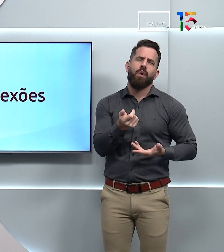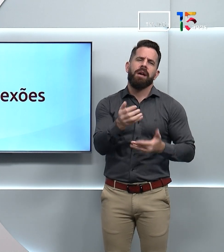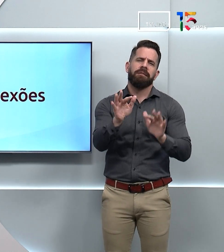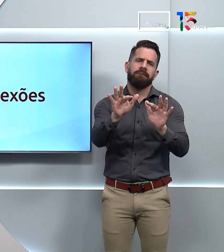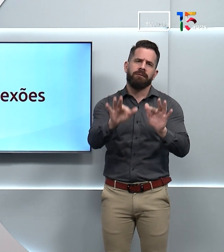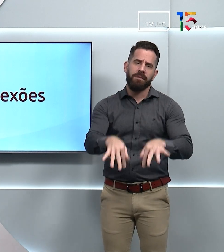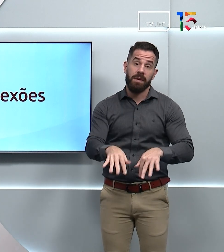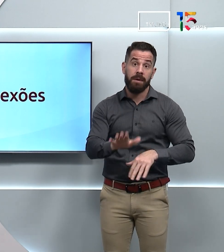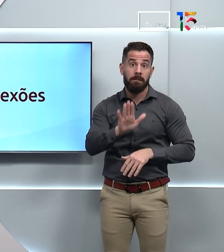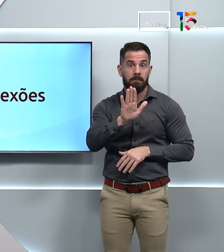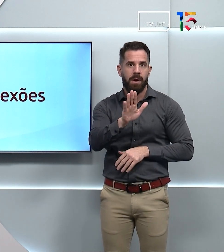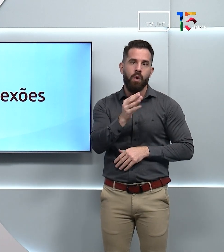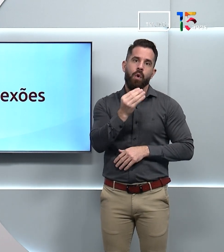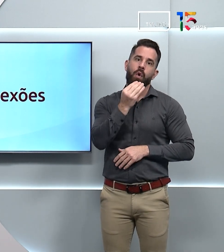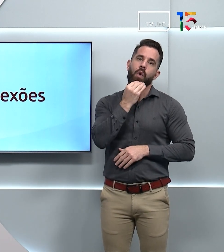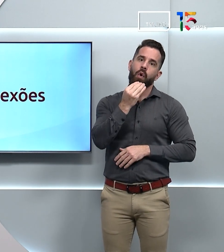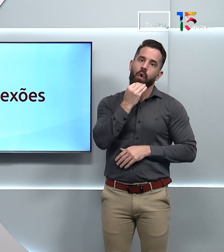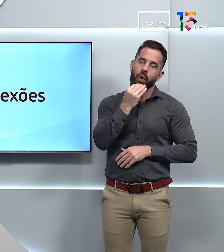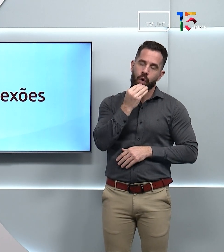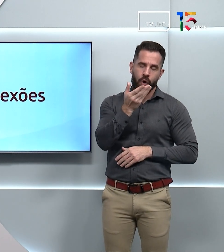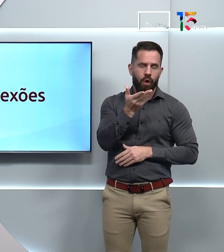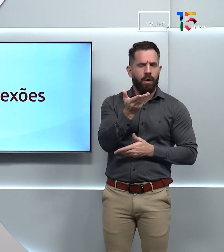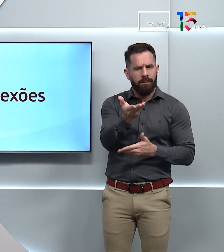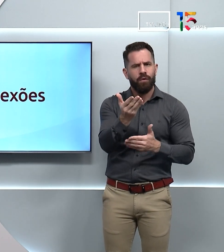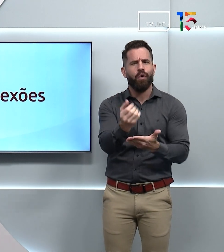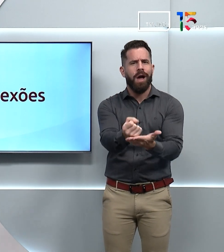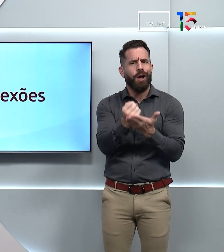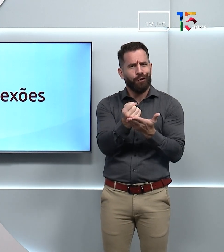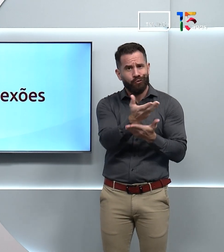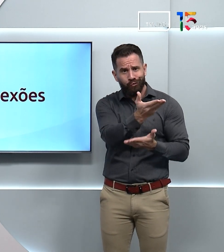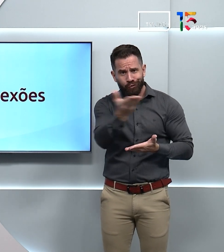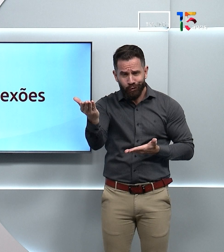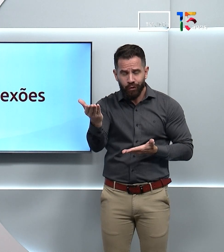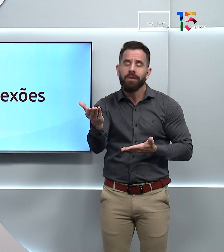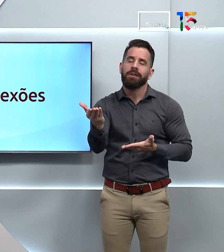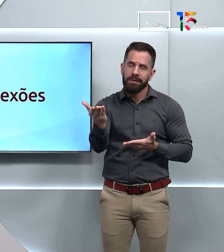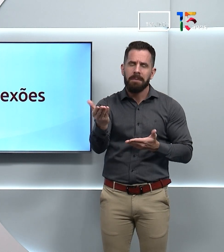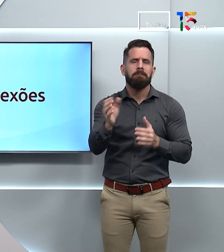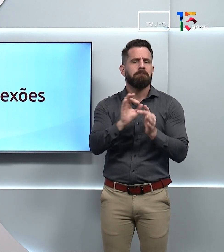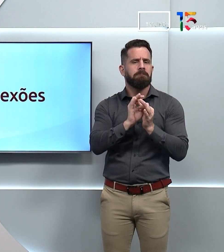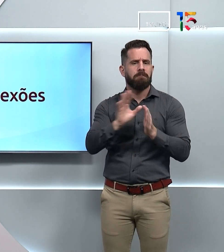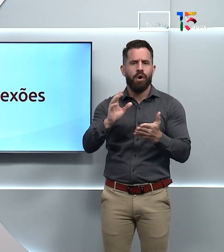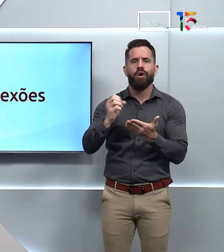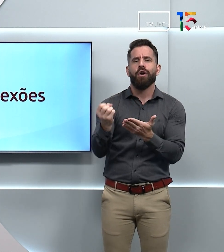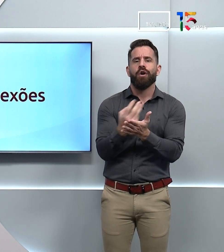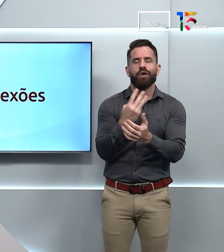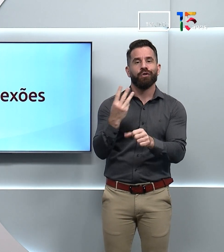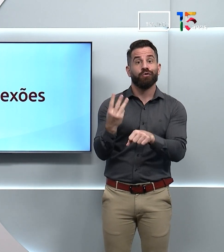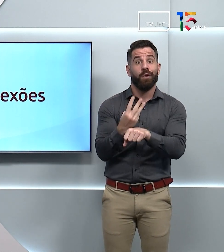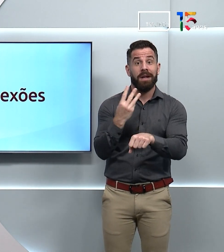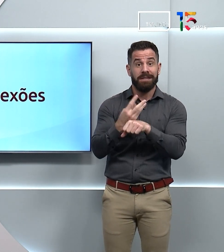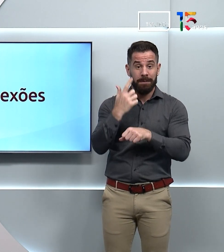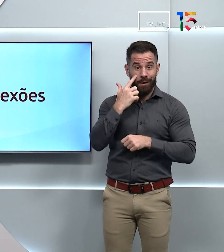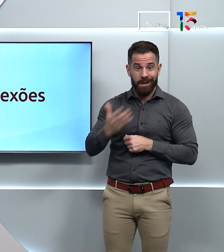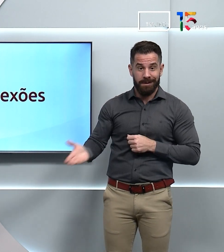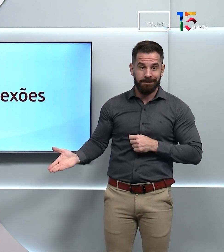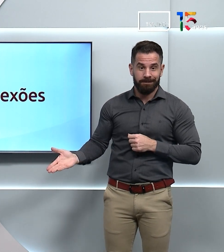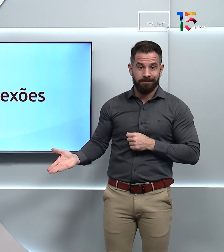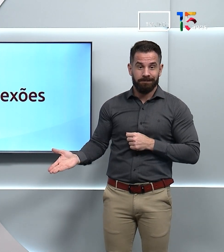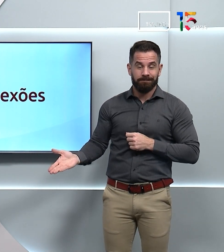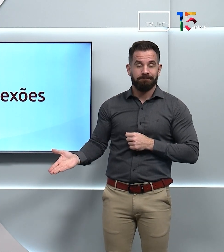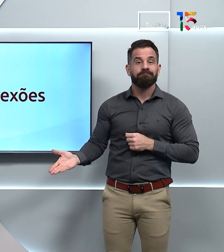programa. Mas é claro que a gente quer contar também com a sua participação. E por isso a gente te convida a mandar uma mensagem no nosso WhatsApp que está aparecendo aqui na